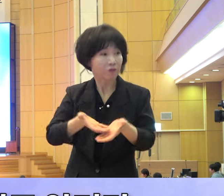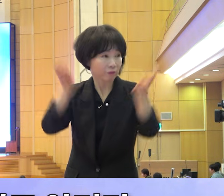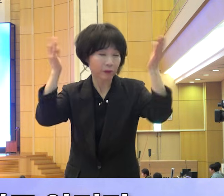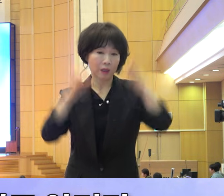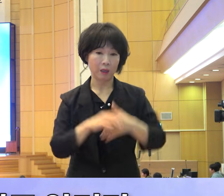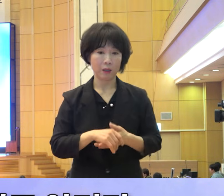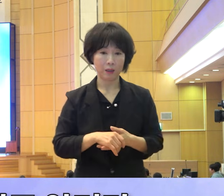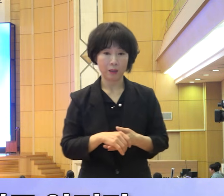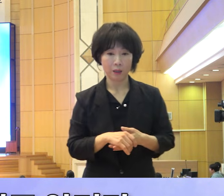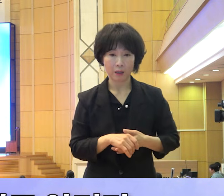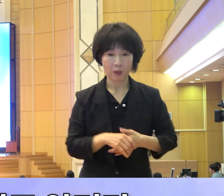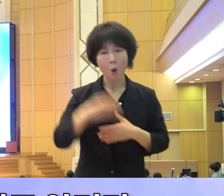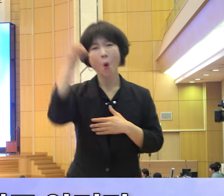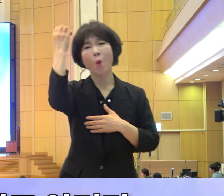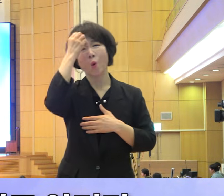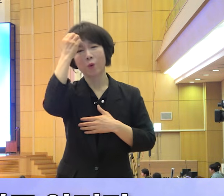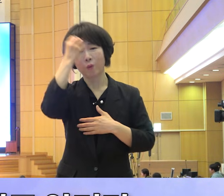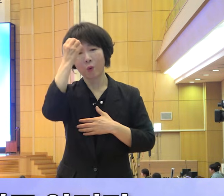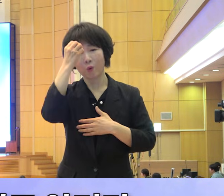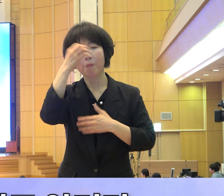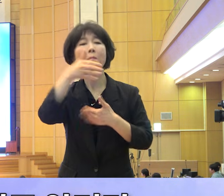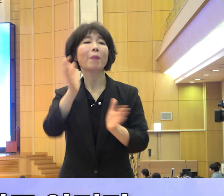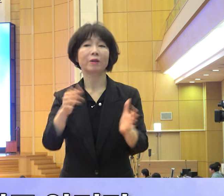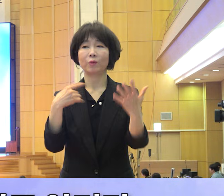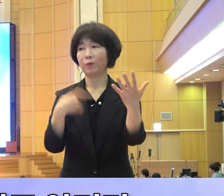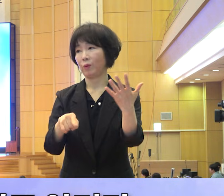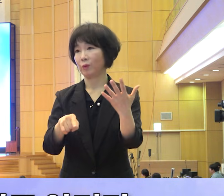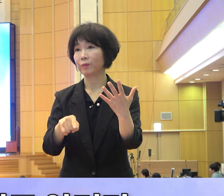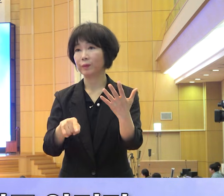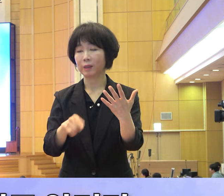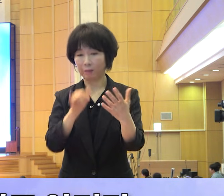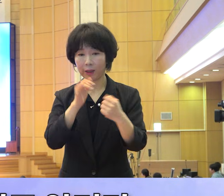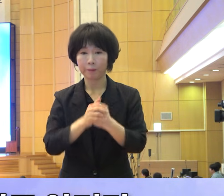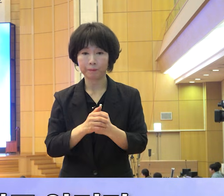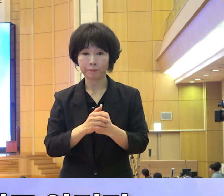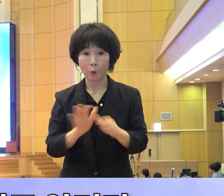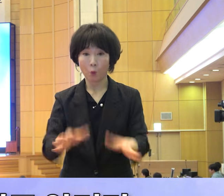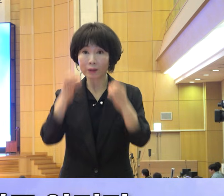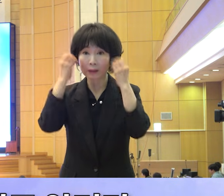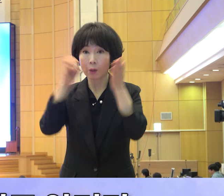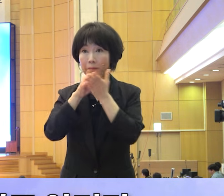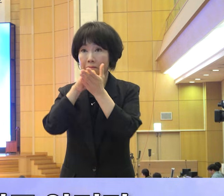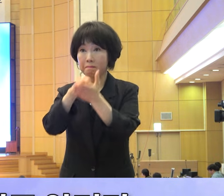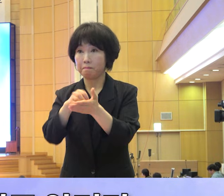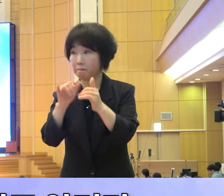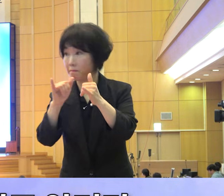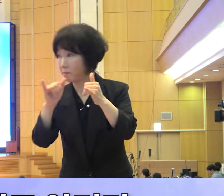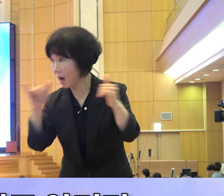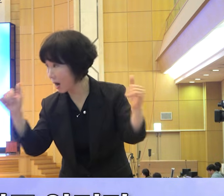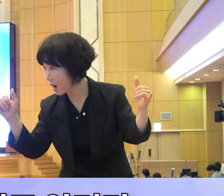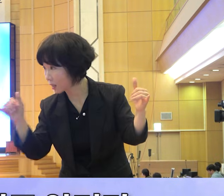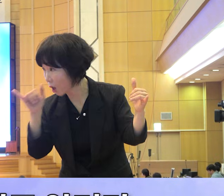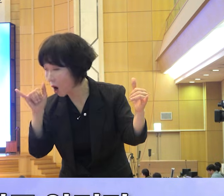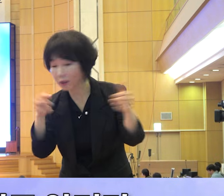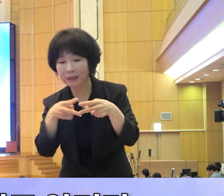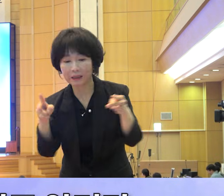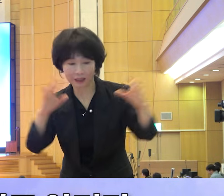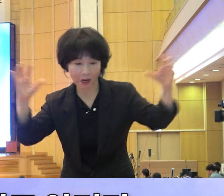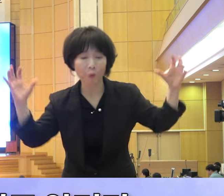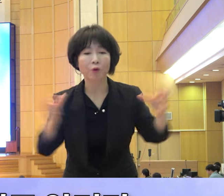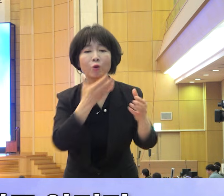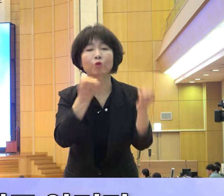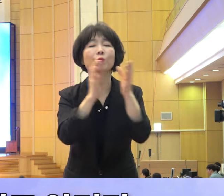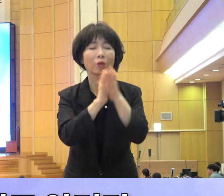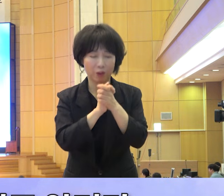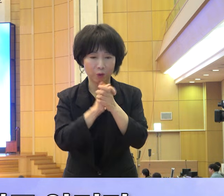나와야 참석할 수 있습니다. 네, 새로 나오신 분들은 예배 마치고 2층 새가족 환시에